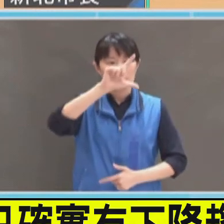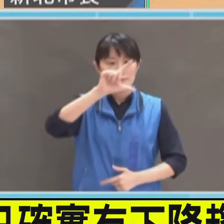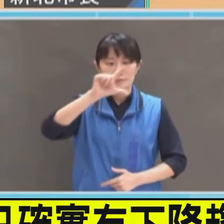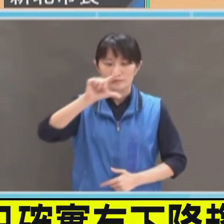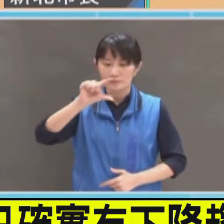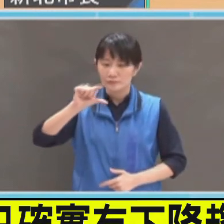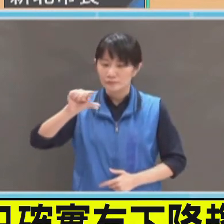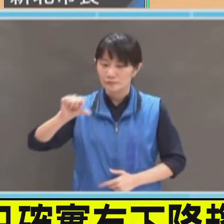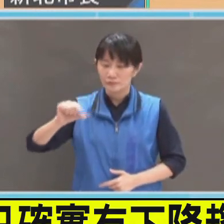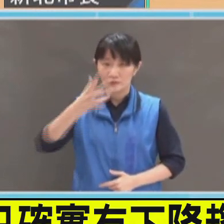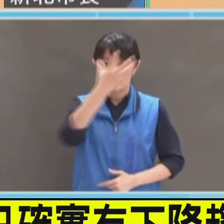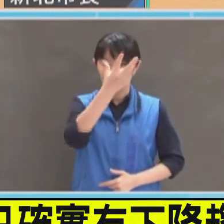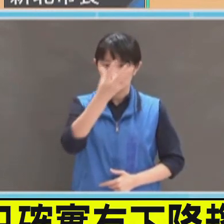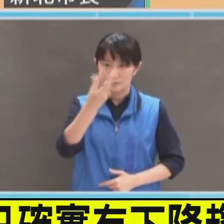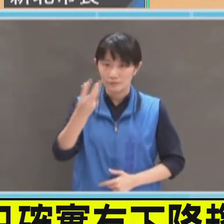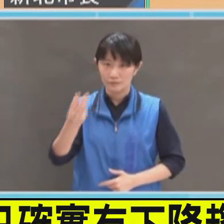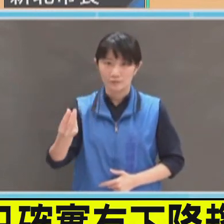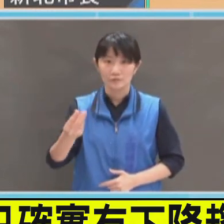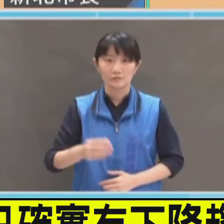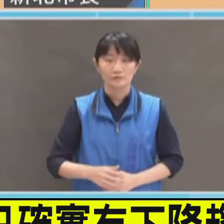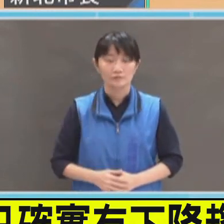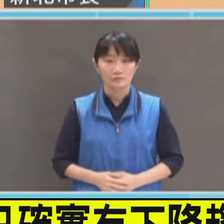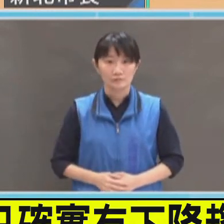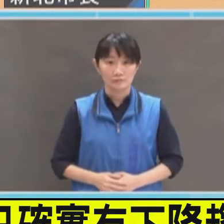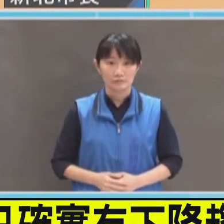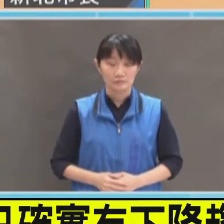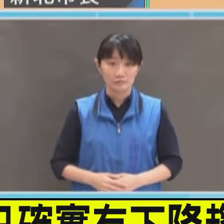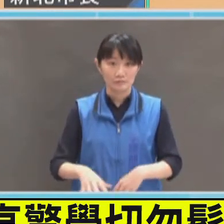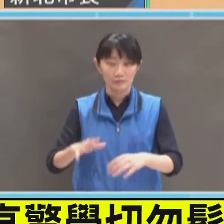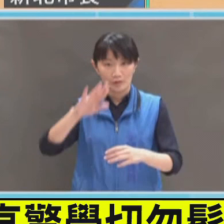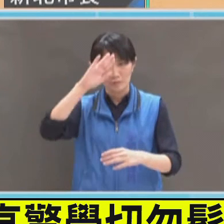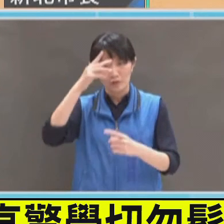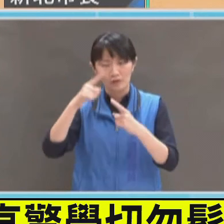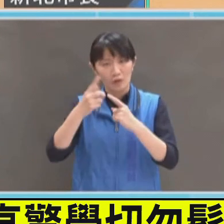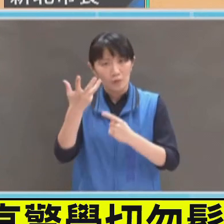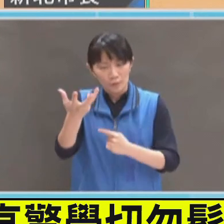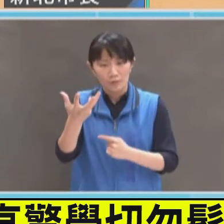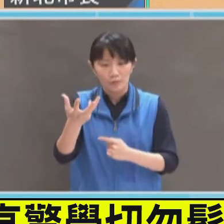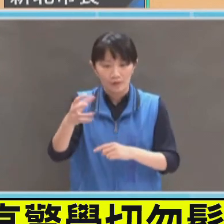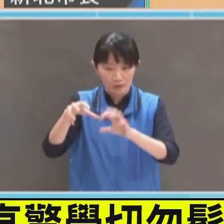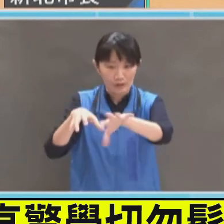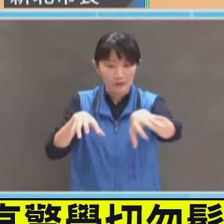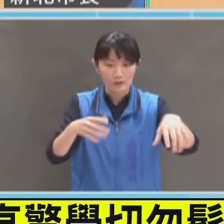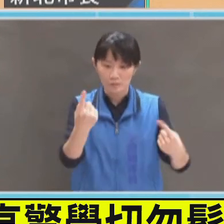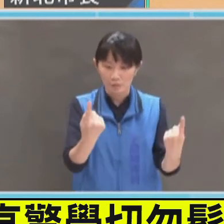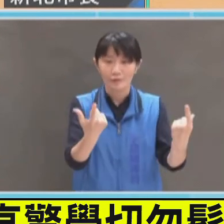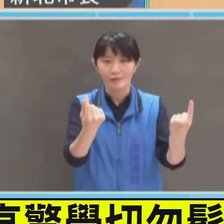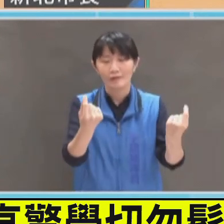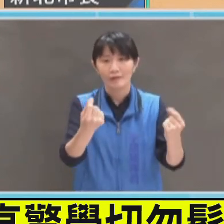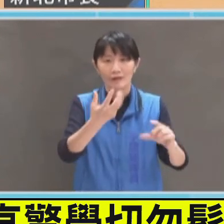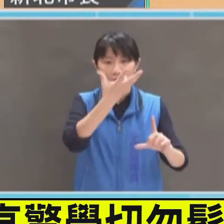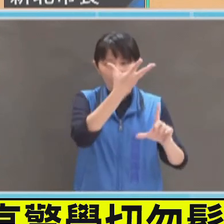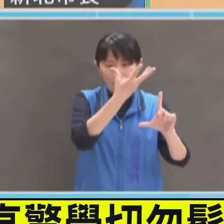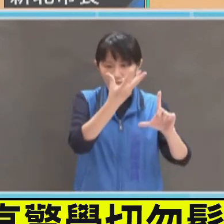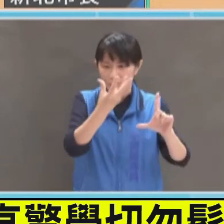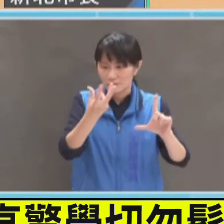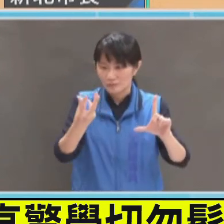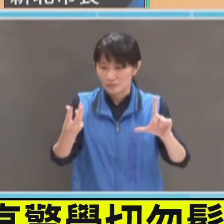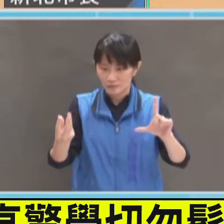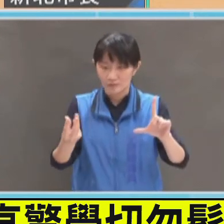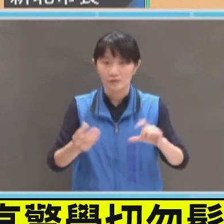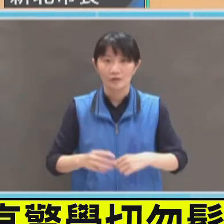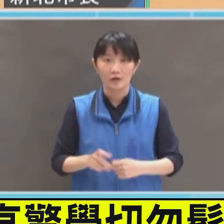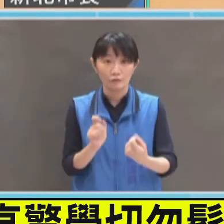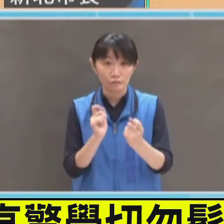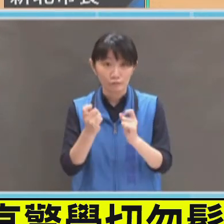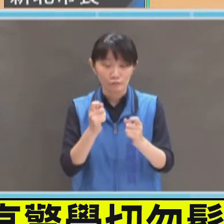掉，不但是在热区，在其他区域大部分都是往这个方向在走，当然周遭邻近的几